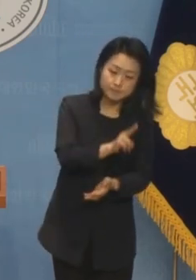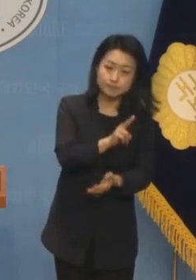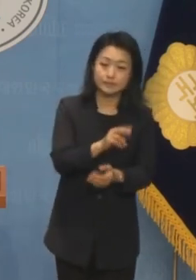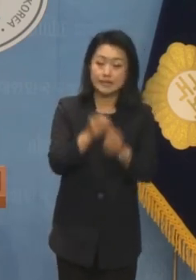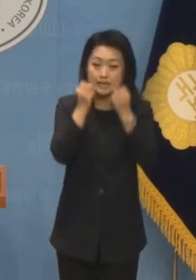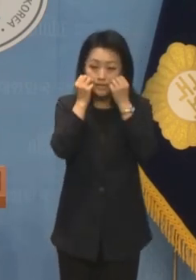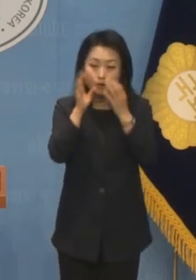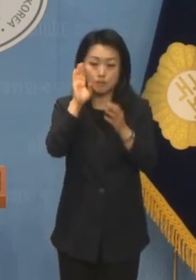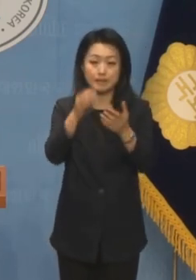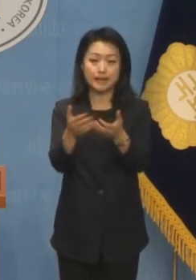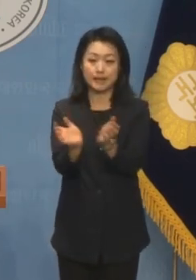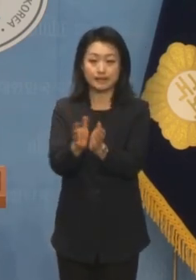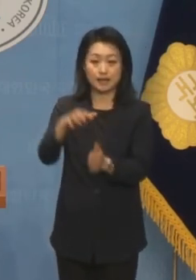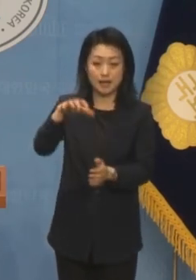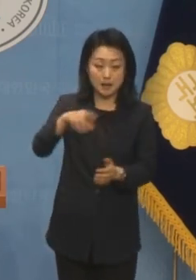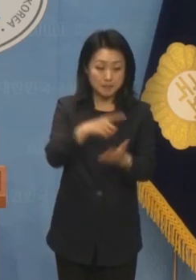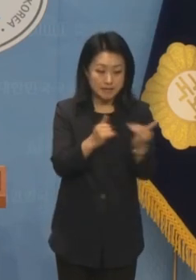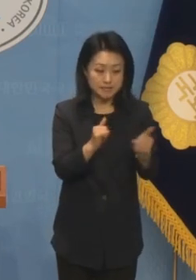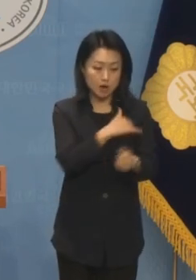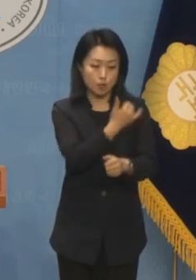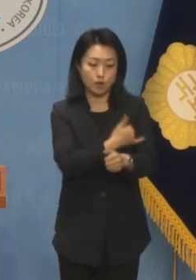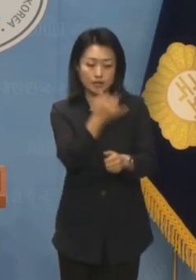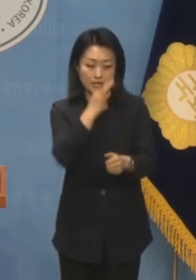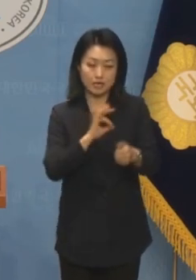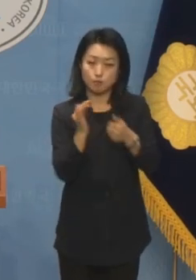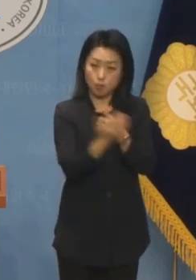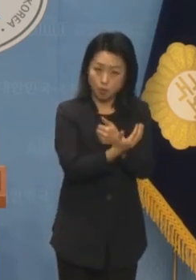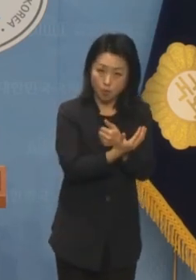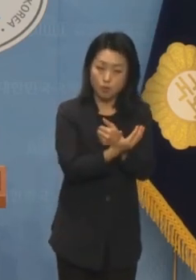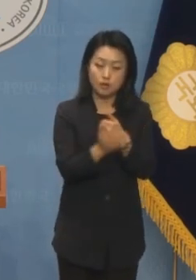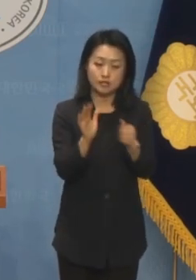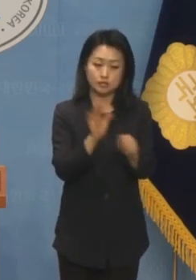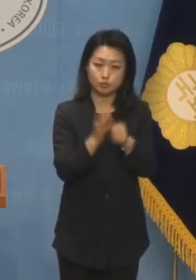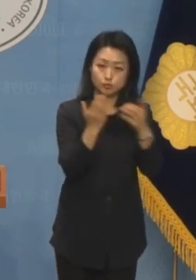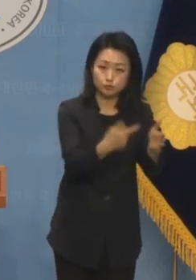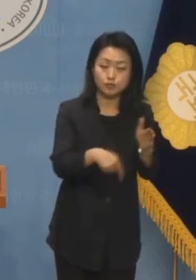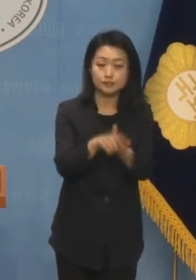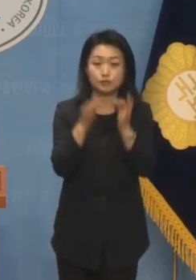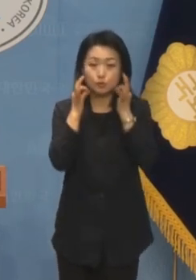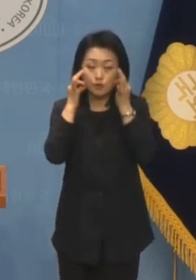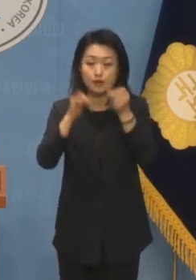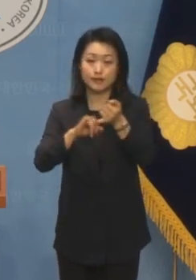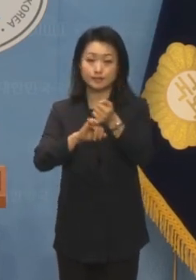미래는 피해자들의 권익 보호와 회복을 위해 모든 노력을 다하겠습니다.